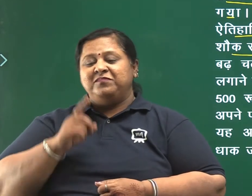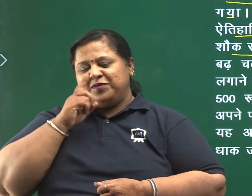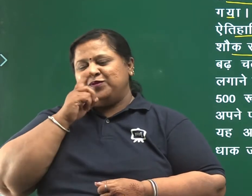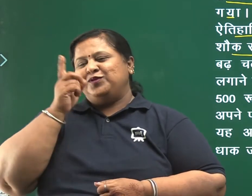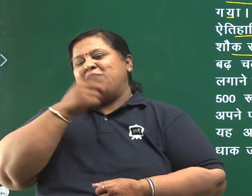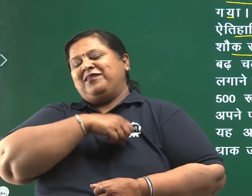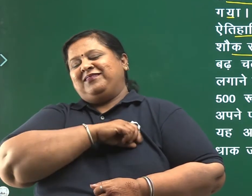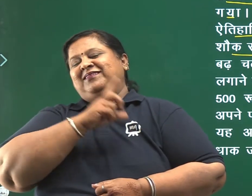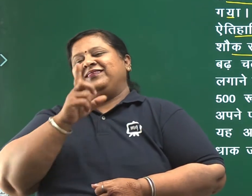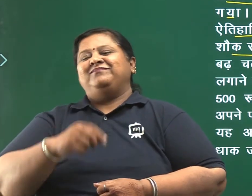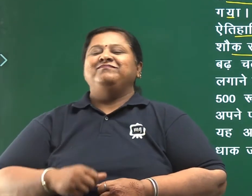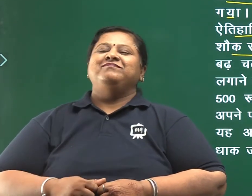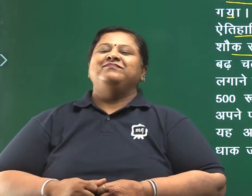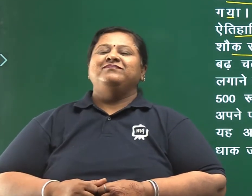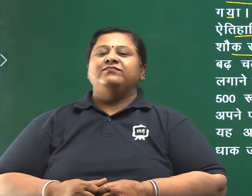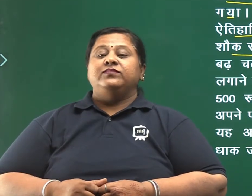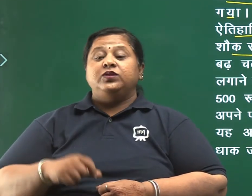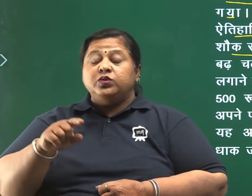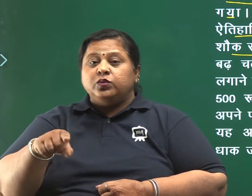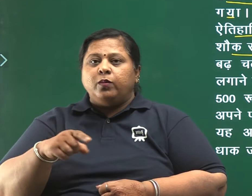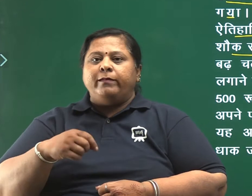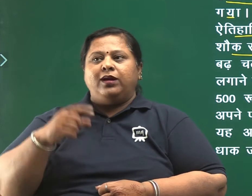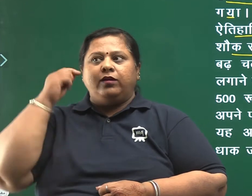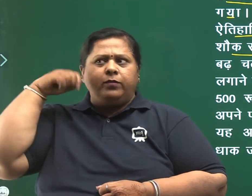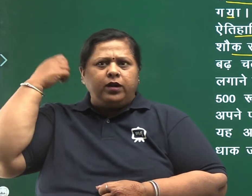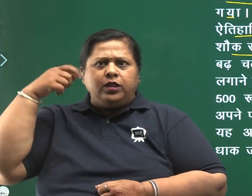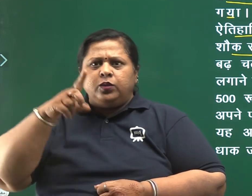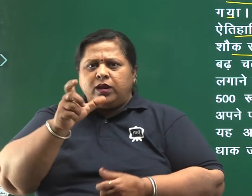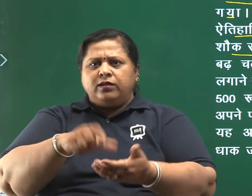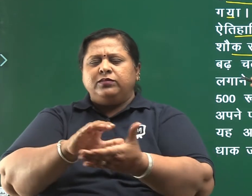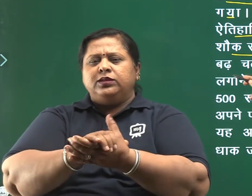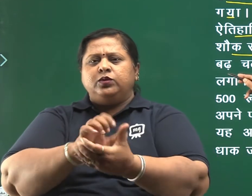शौक रखते थे, सो पंडित द्वारा